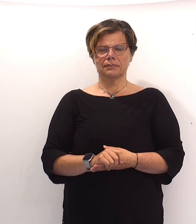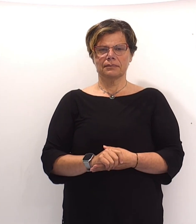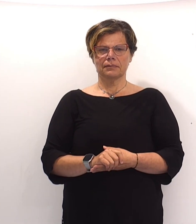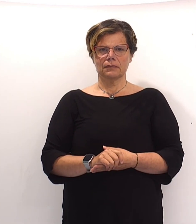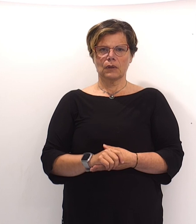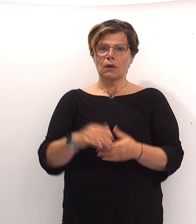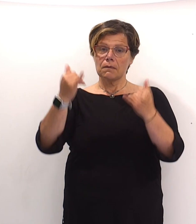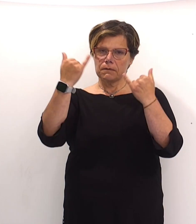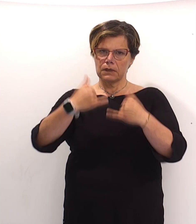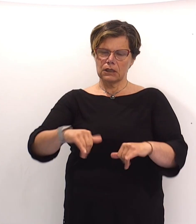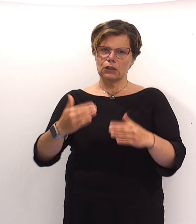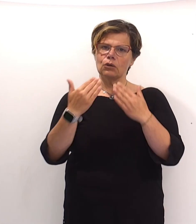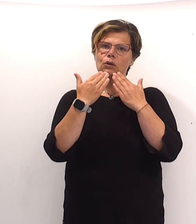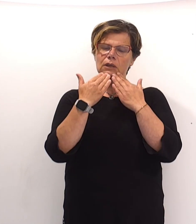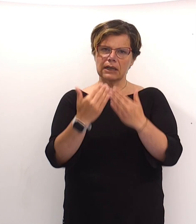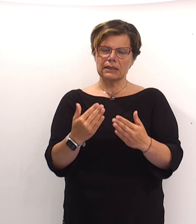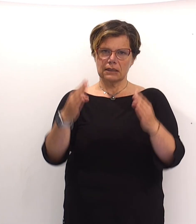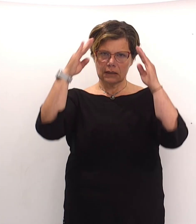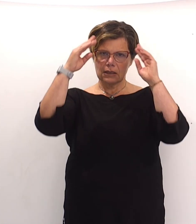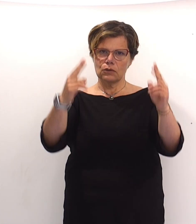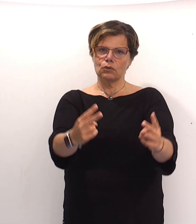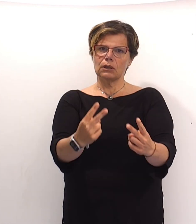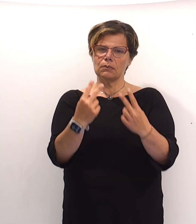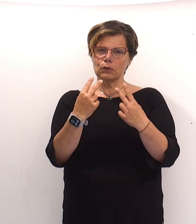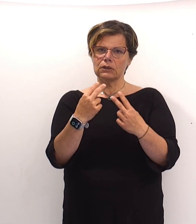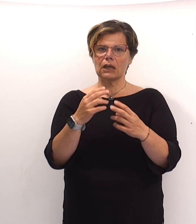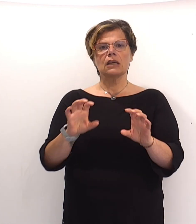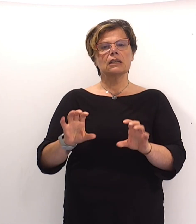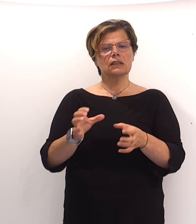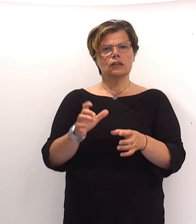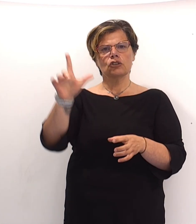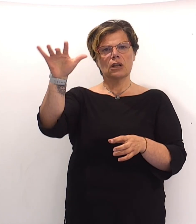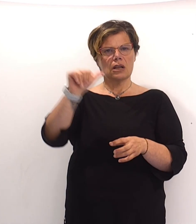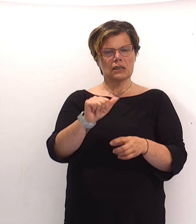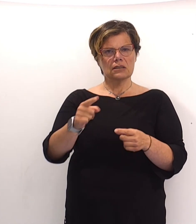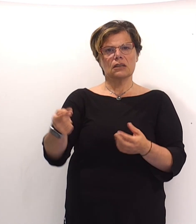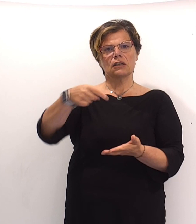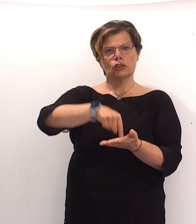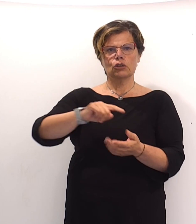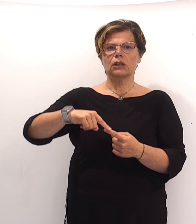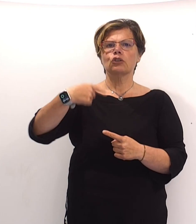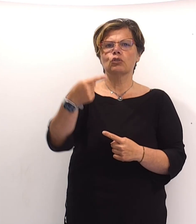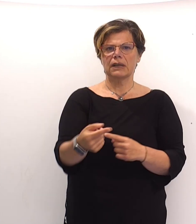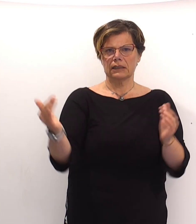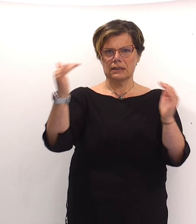Per il momento è tutto. Grazie per l'attenzione. Il telegiornale in LIS torna domani.